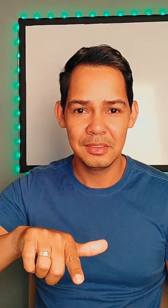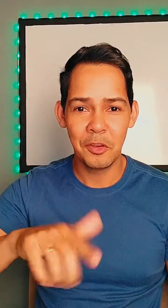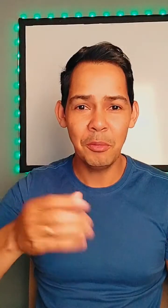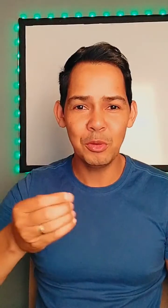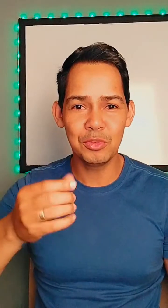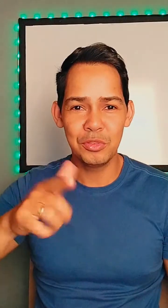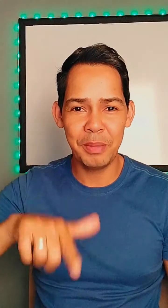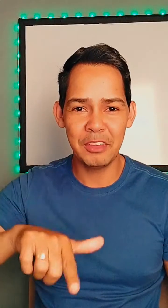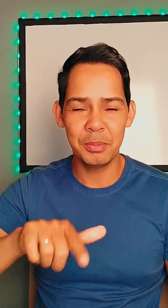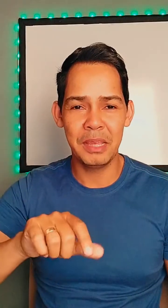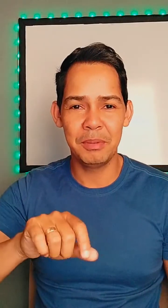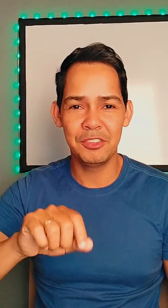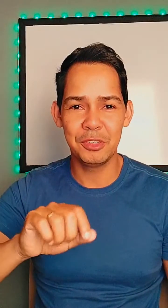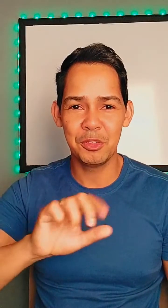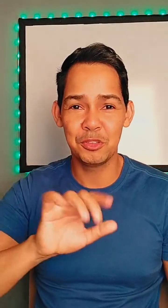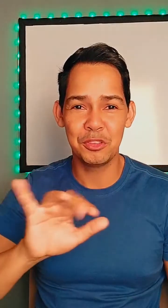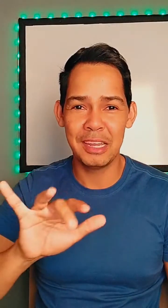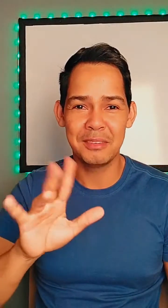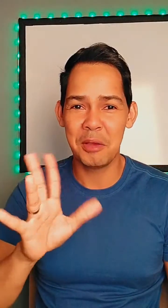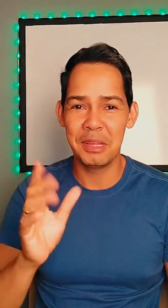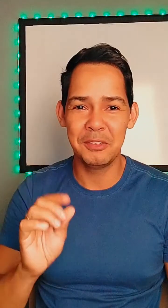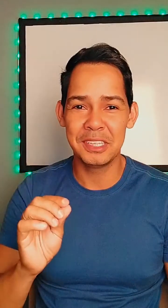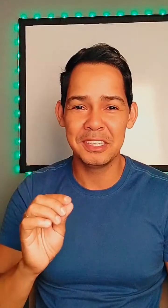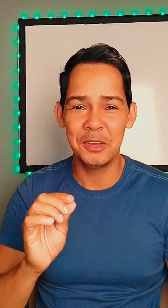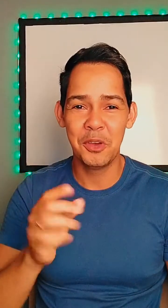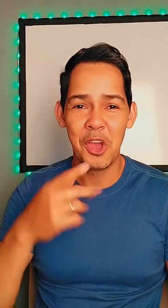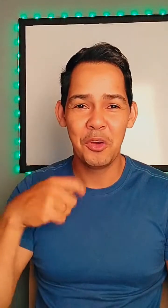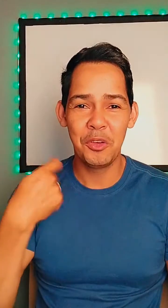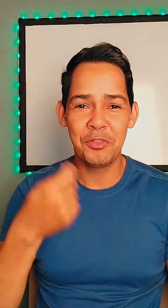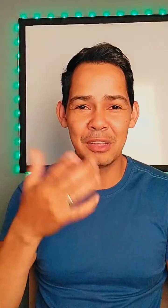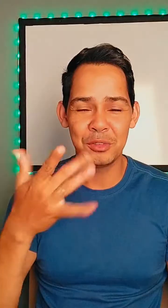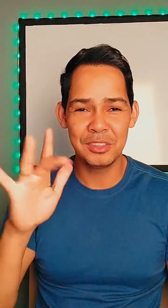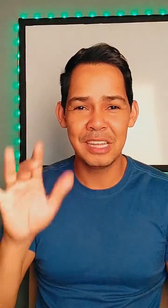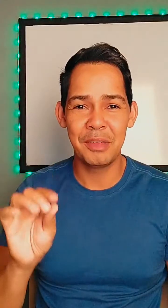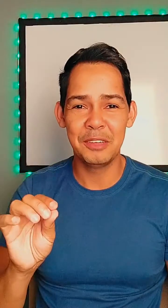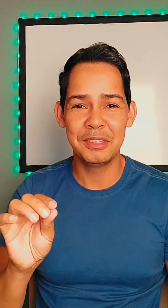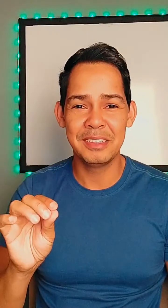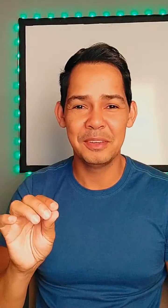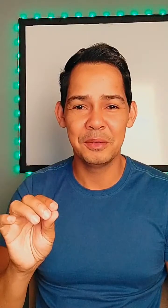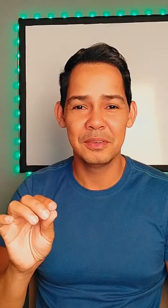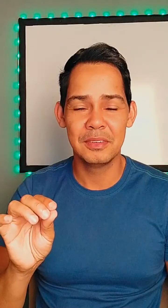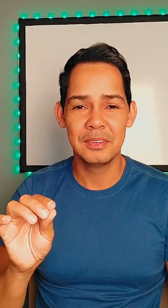Como que o surdo pede para repetir quando eu soletro algo e ele não entendeu? Ou eu faço um sinal e ele não entendeu?